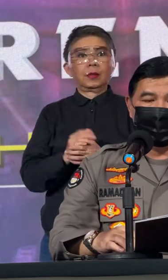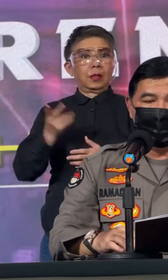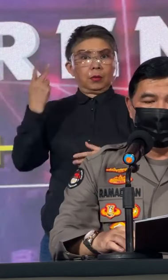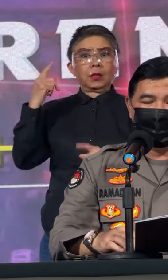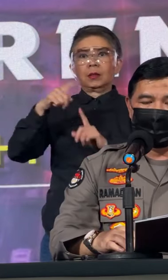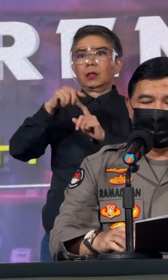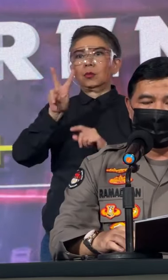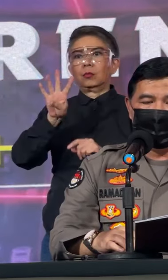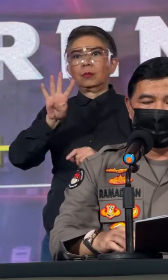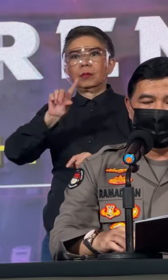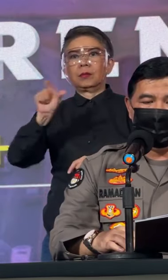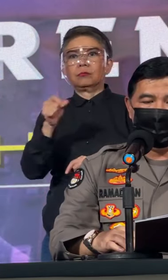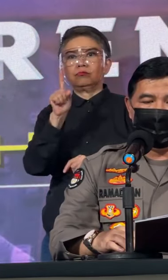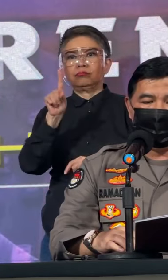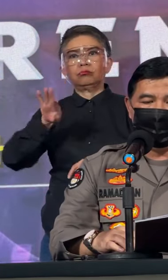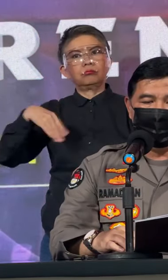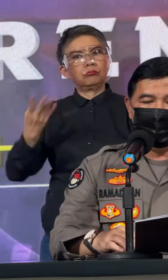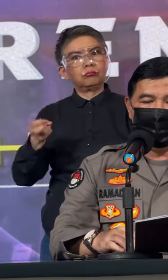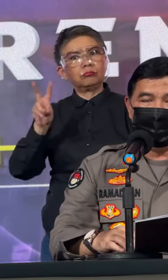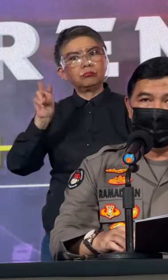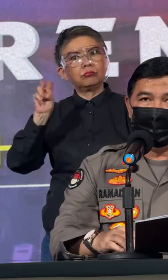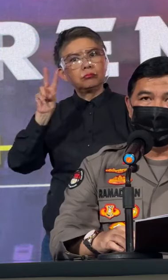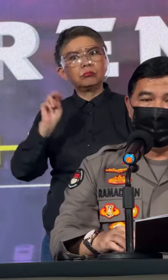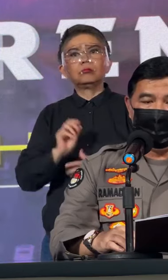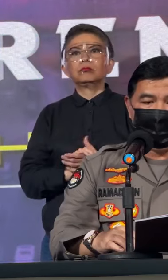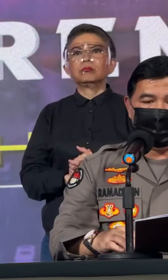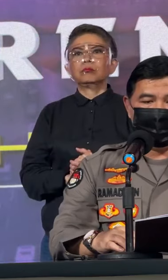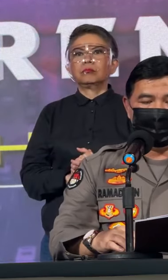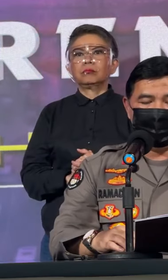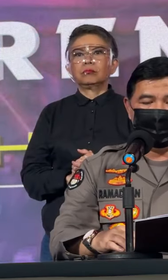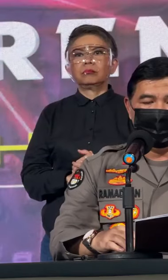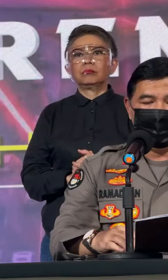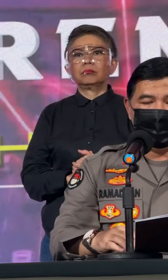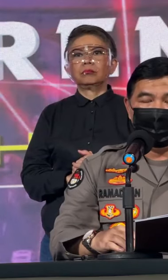kemarin, tanggal 24 Januari 2022,